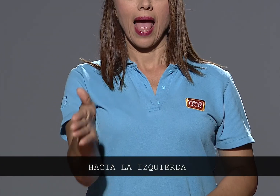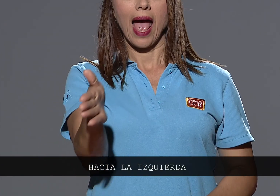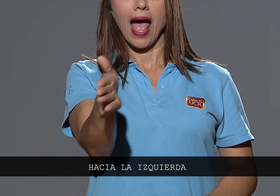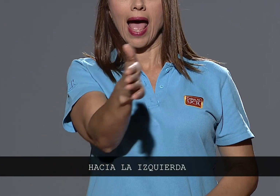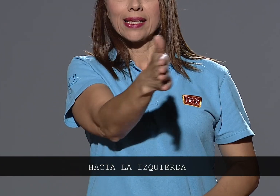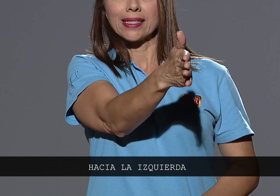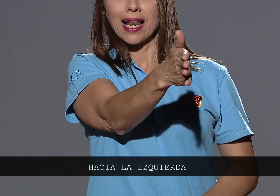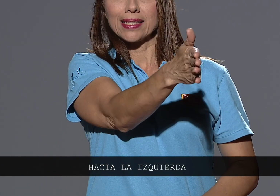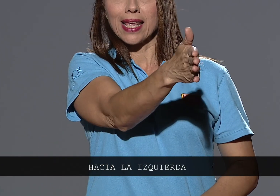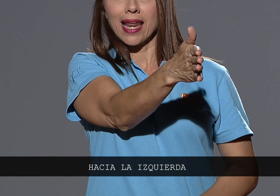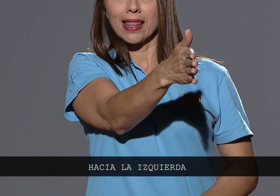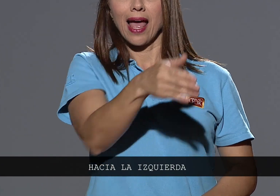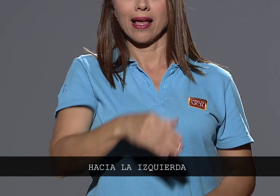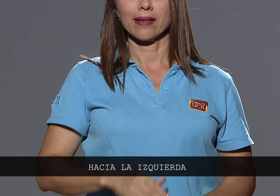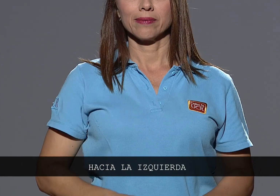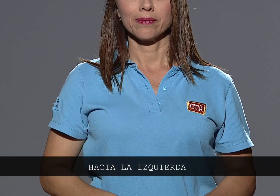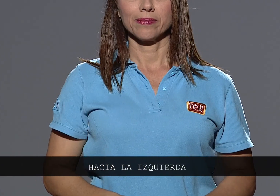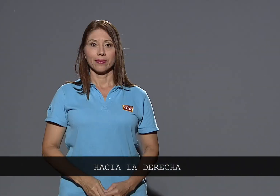hacia la izquierda.